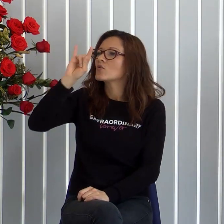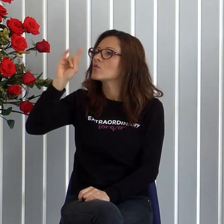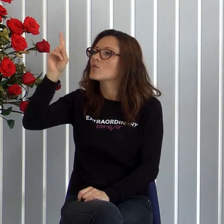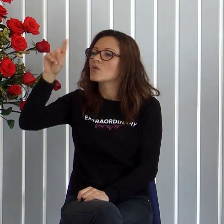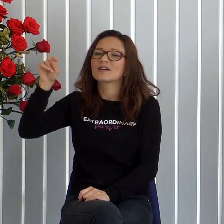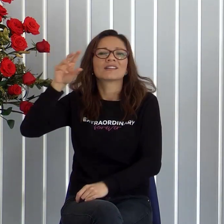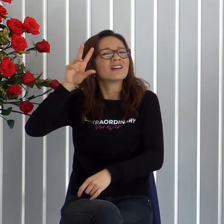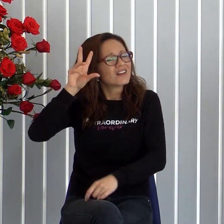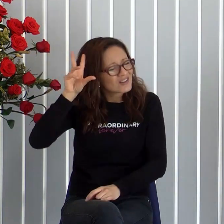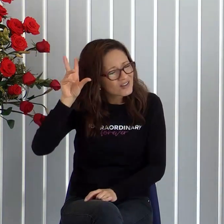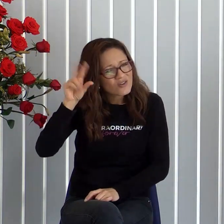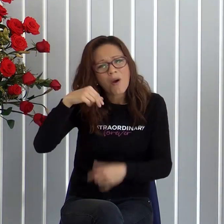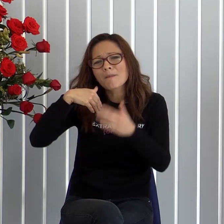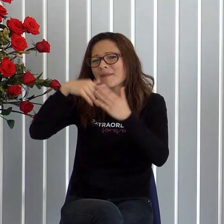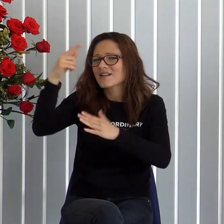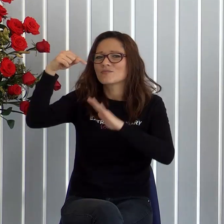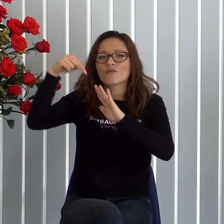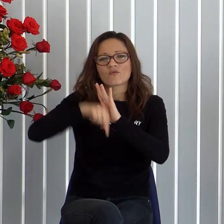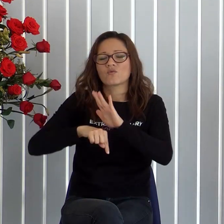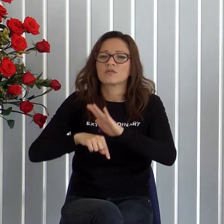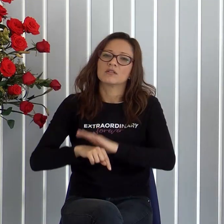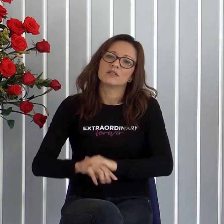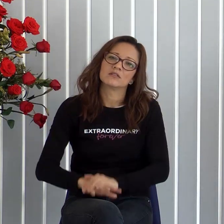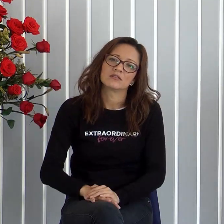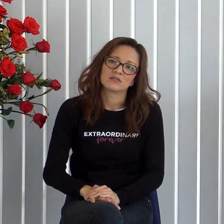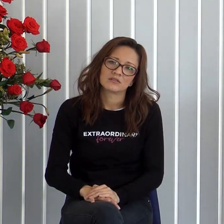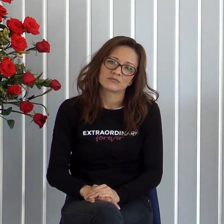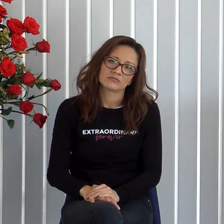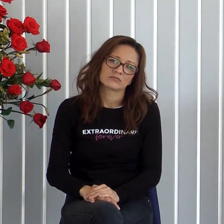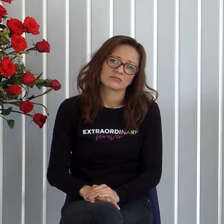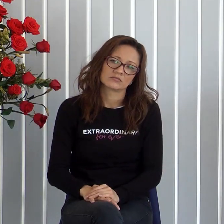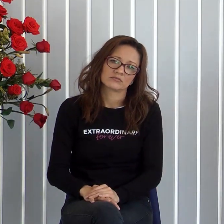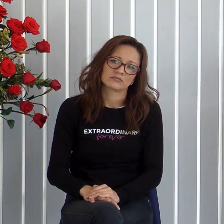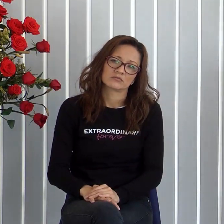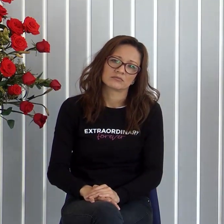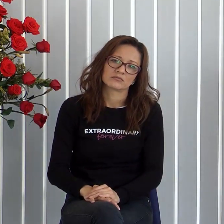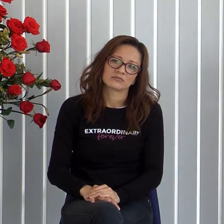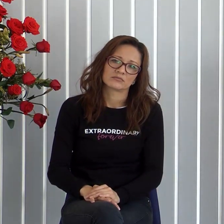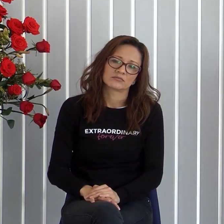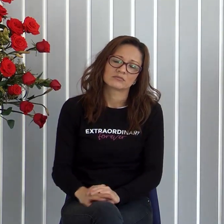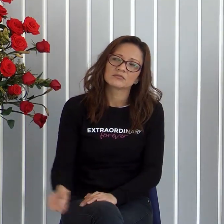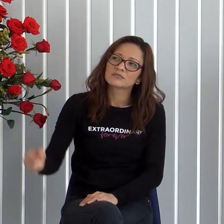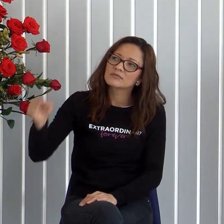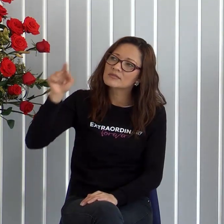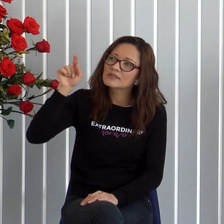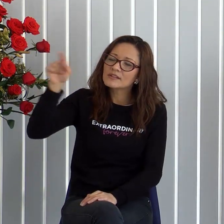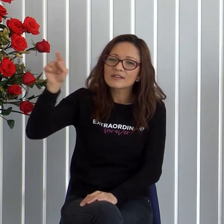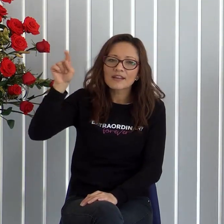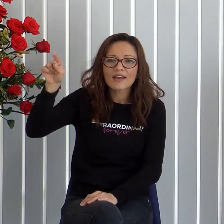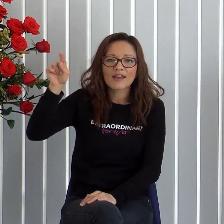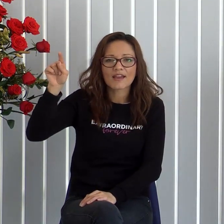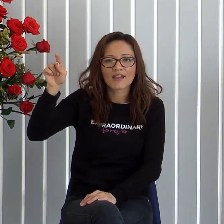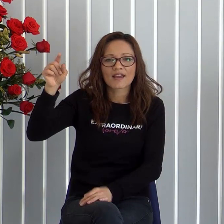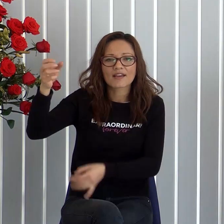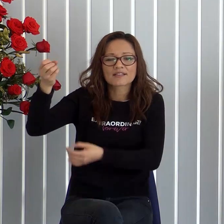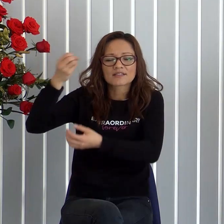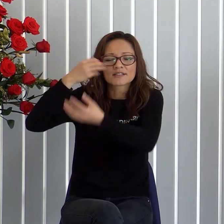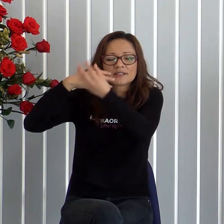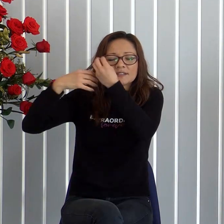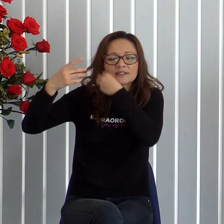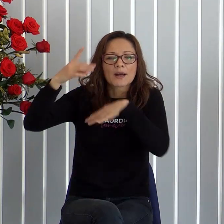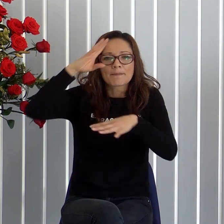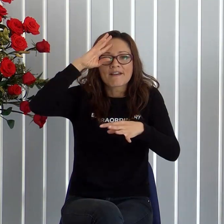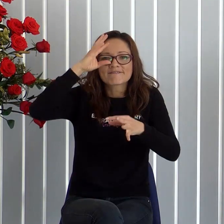o Yeshua, o Yoshua, o como quiera decirlo, viejo. sino es el que lo ostenta, el objeto de nuestra